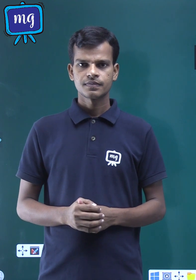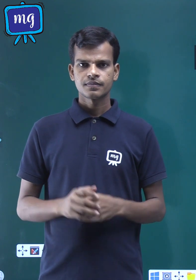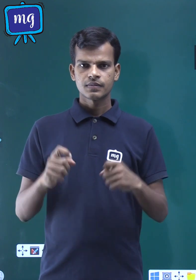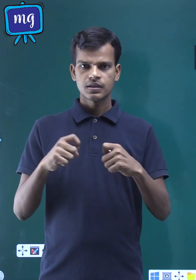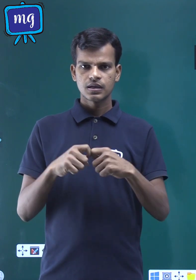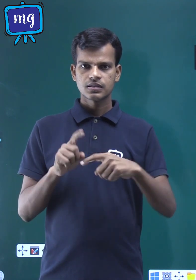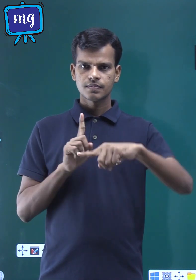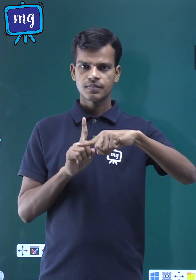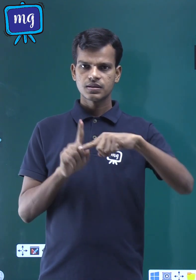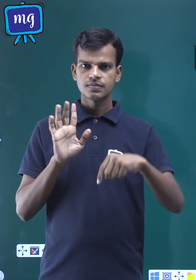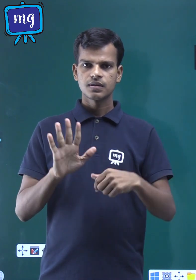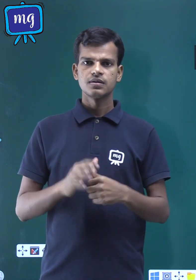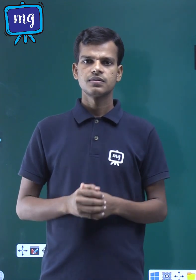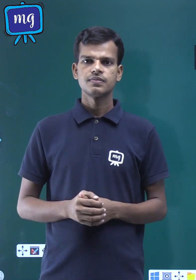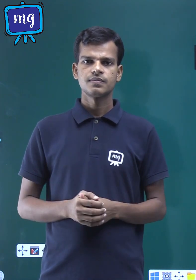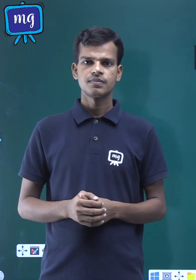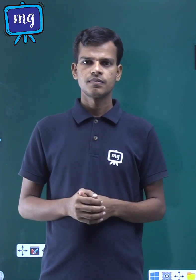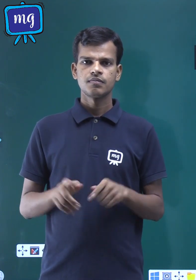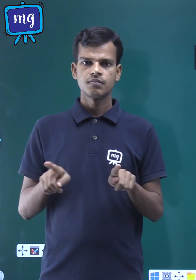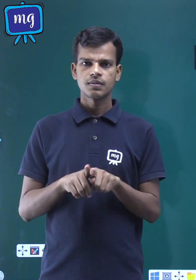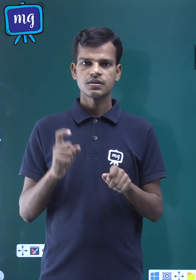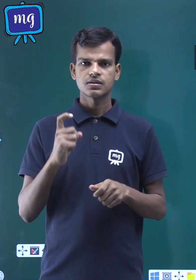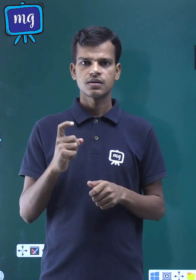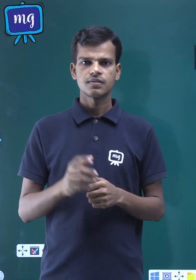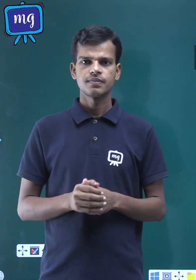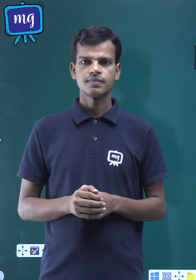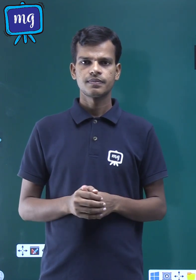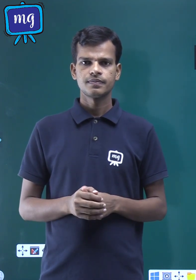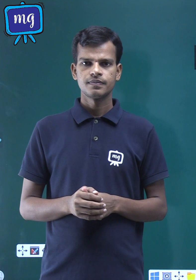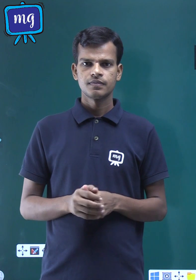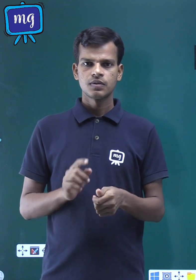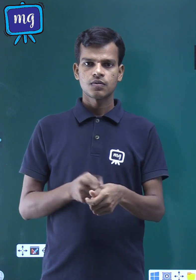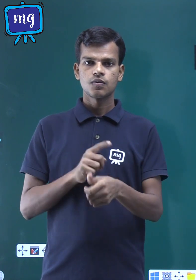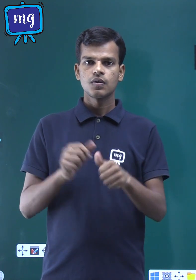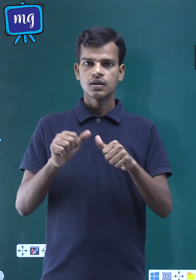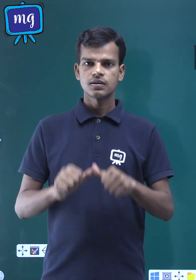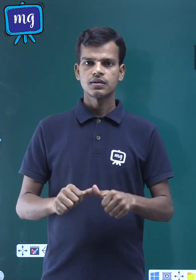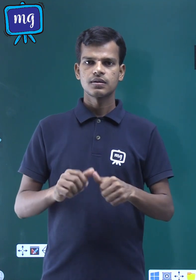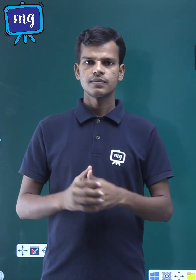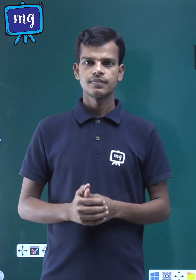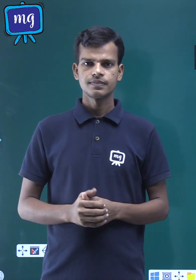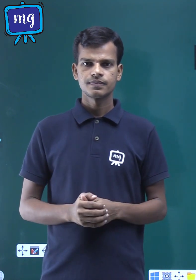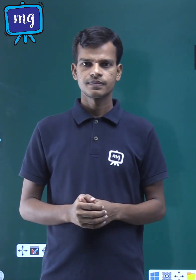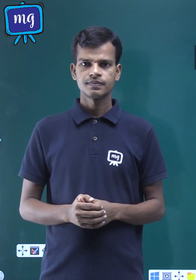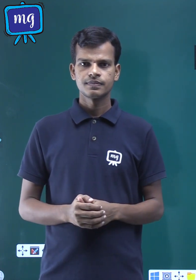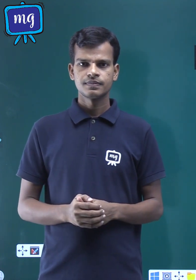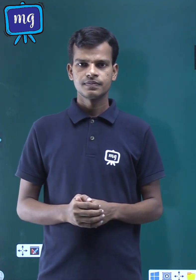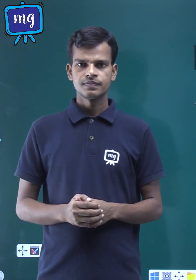x प्लस 5 बराबर 7 को हल कीजिए।